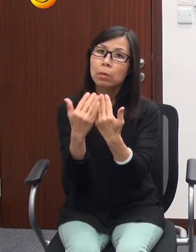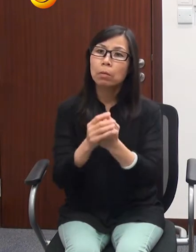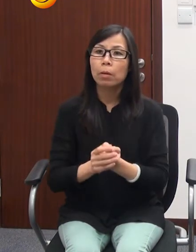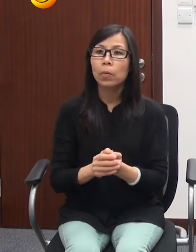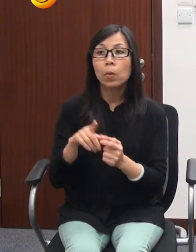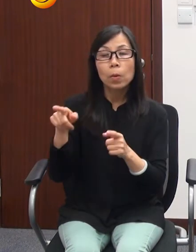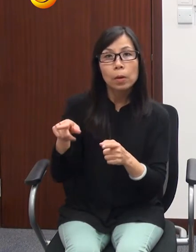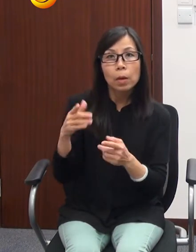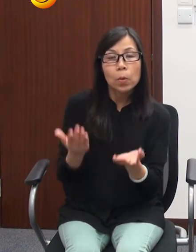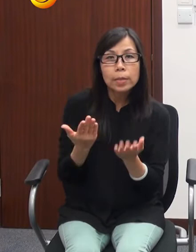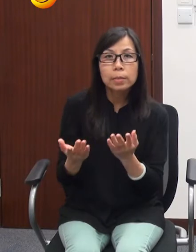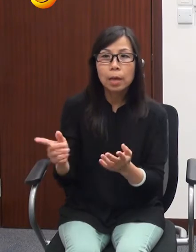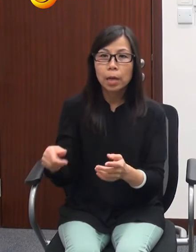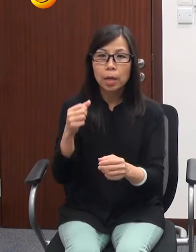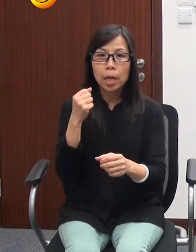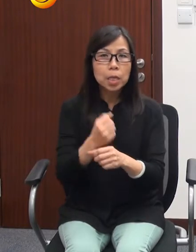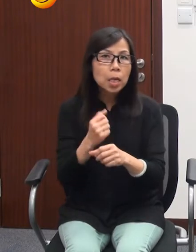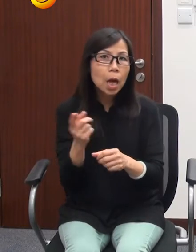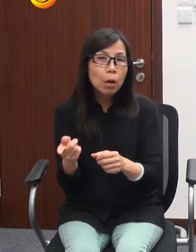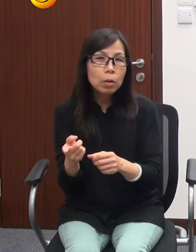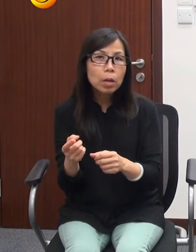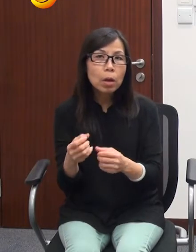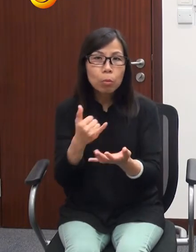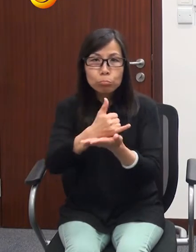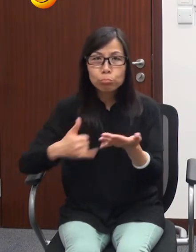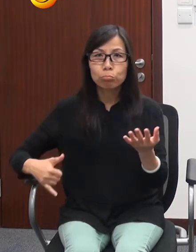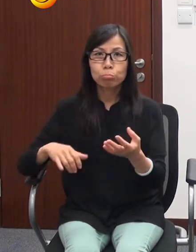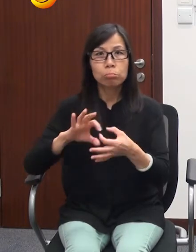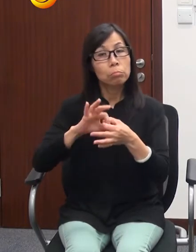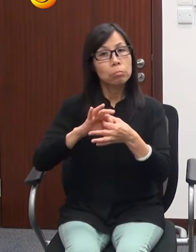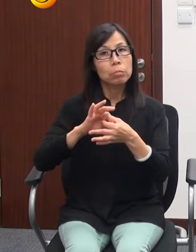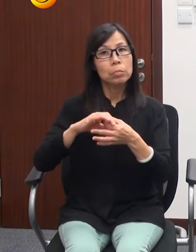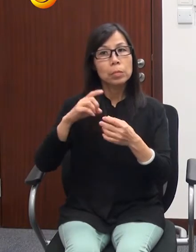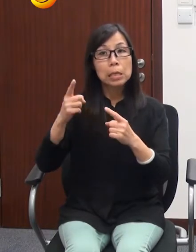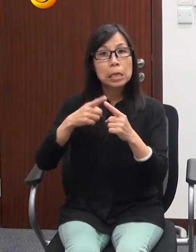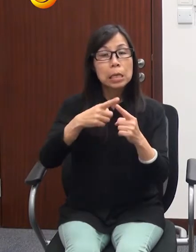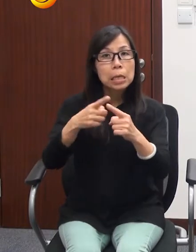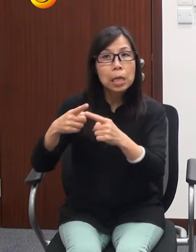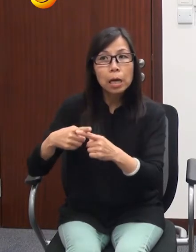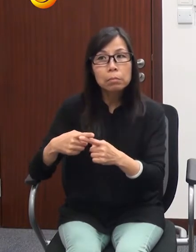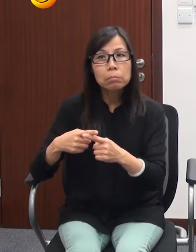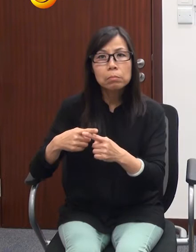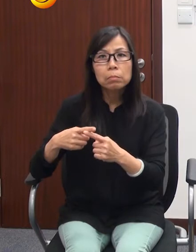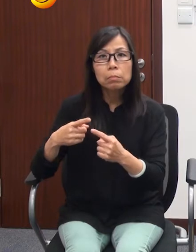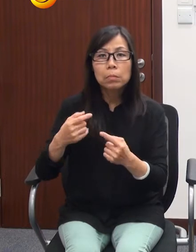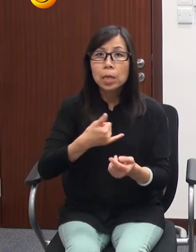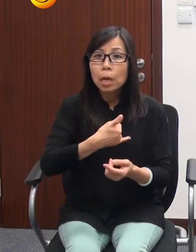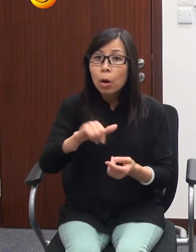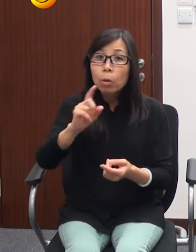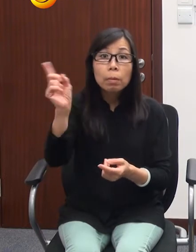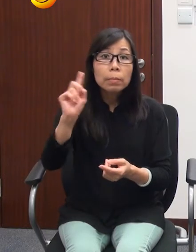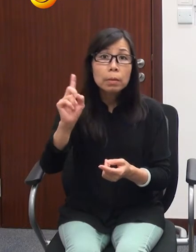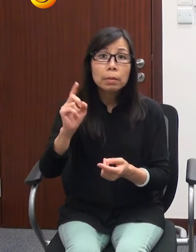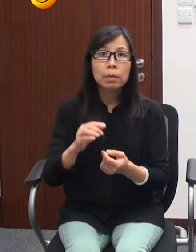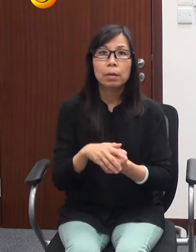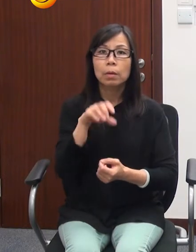人，港大陳文敏班的單嘢，你去了哪裡啊？我就會這樣問了。 現